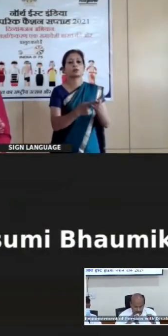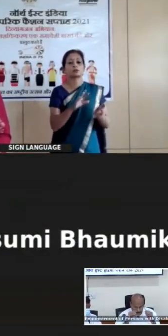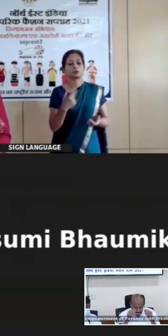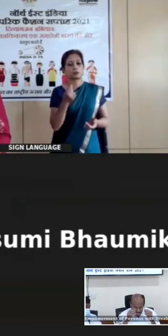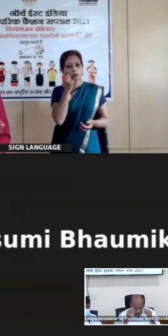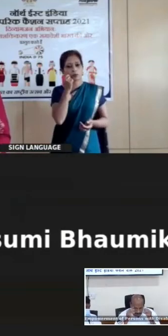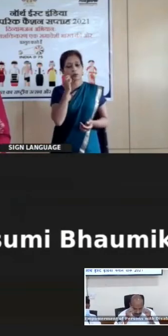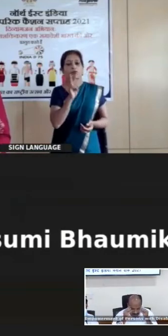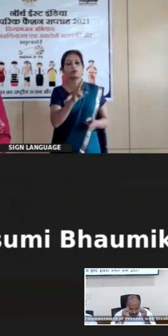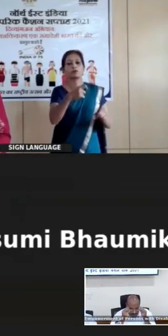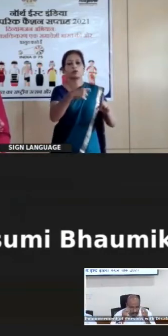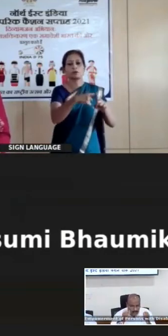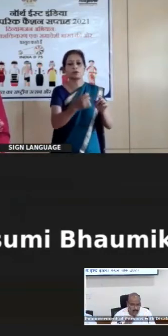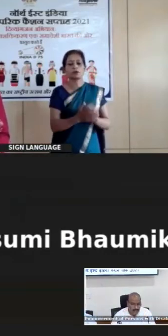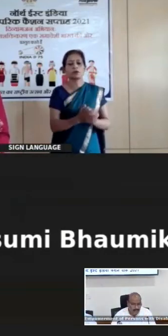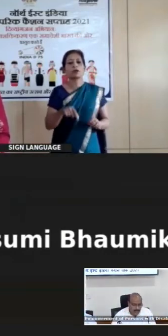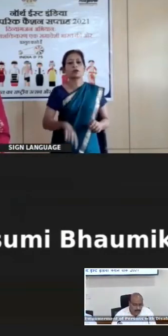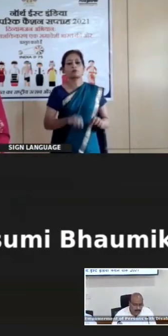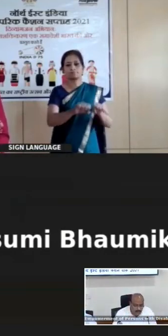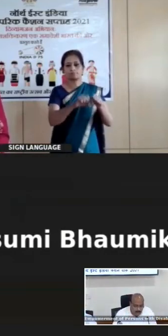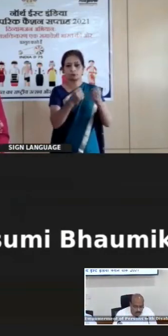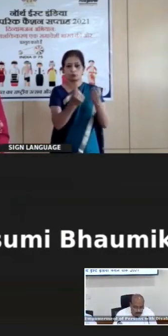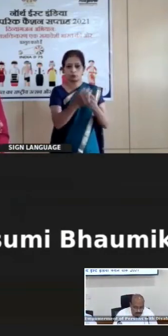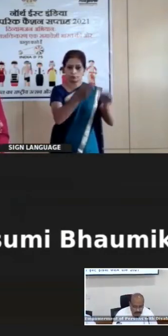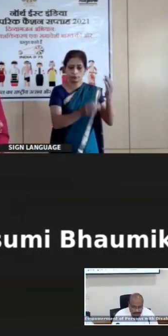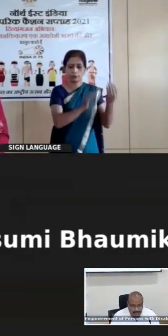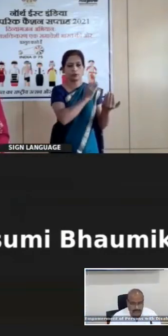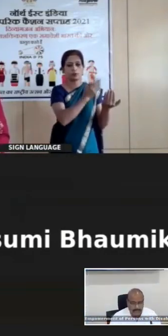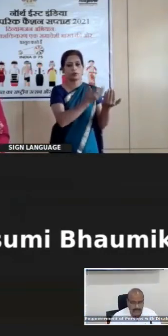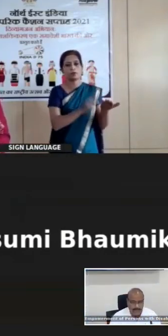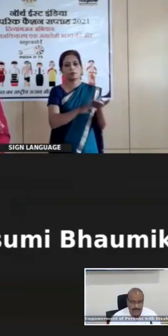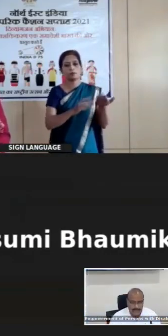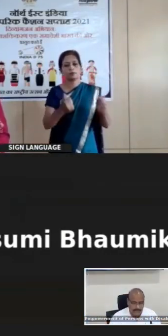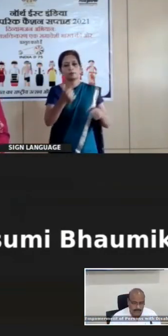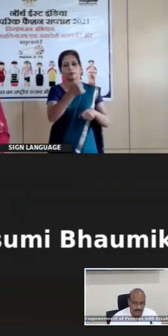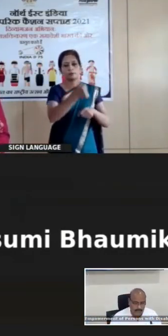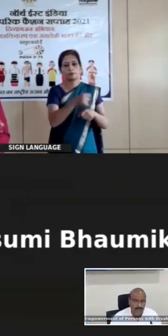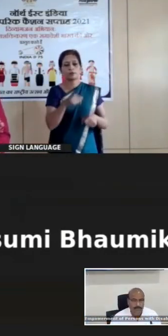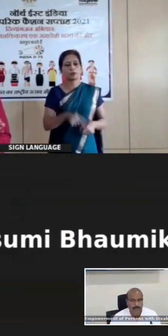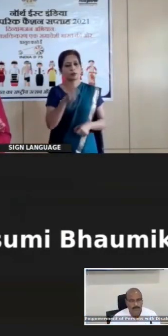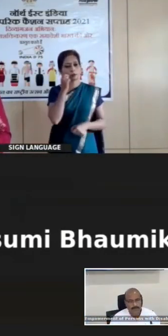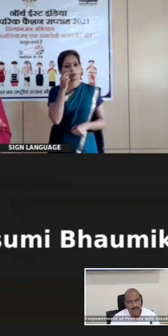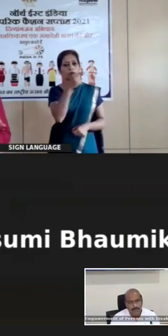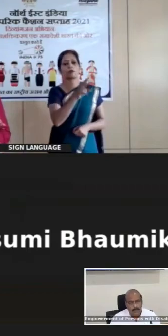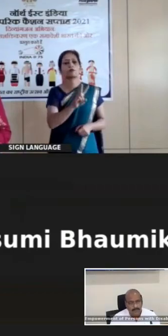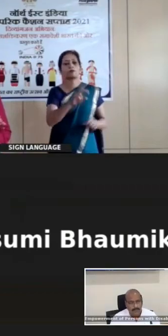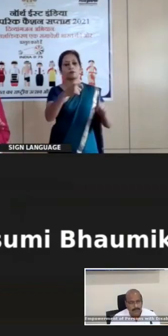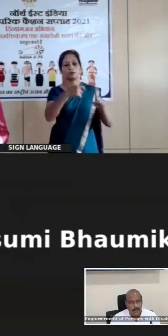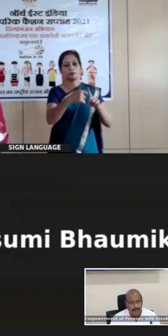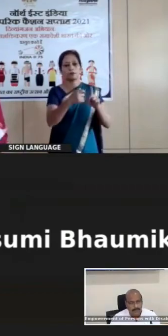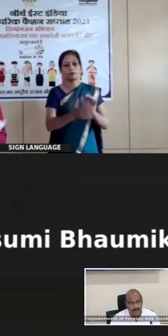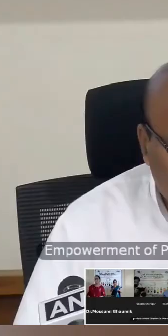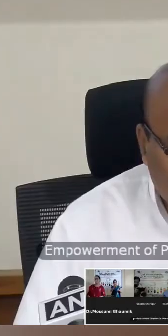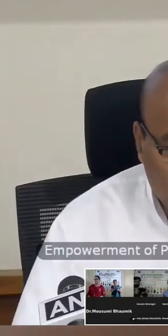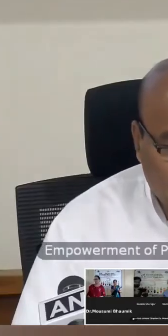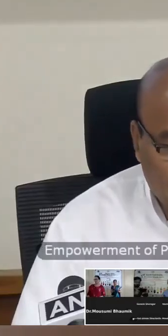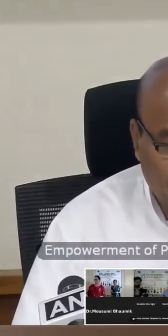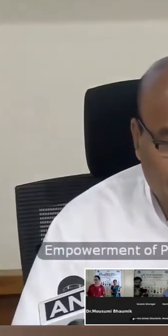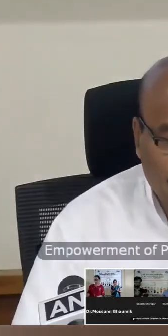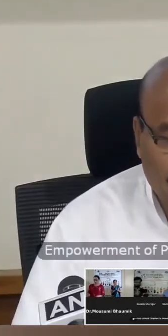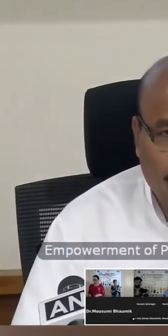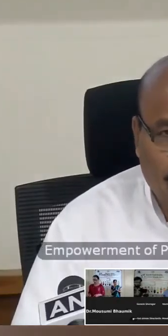डॉक्टर वीरेंद्र कुमार, केंद्रीय मंत्री हैं सामाजिक न्याय एवं अधिकारिता मंत्रालय में। डॉक्टर वीरेंद्र कुमार, केंद्रीय मंत्री।